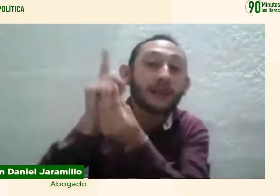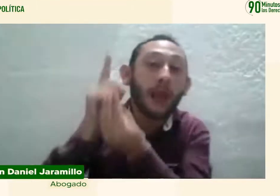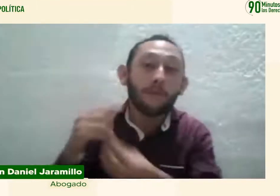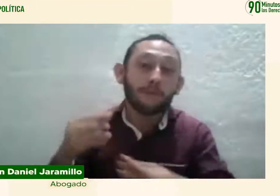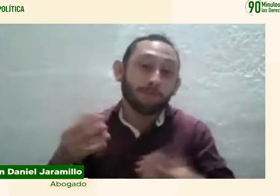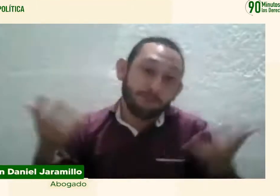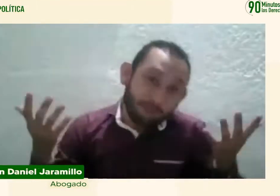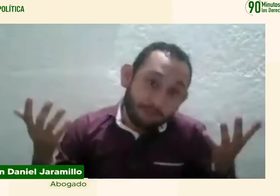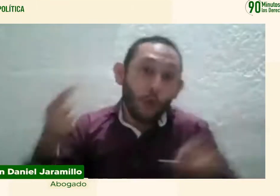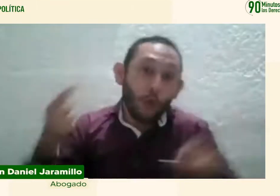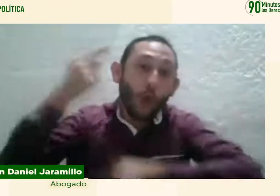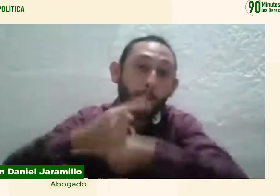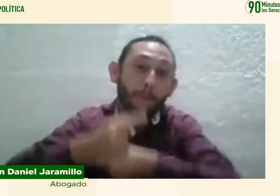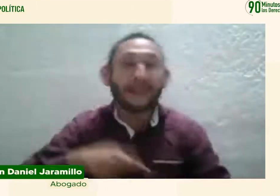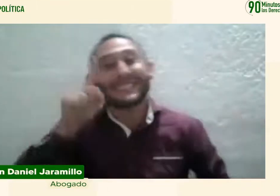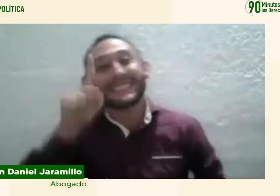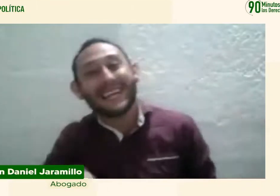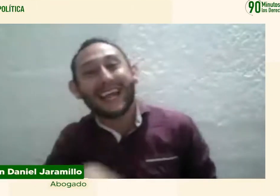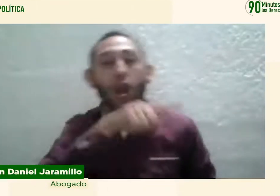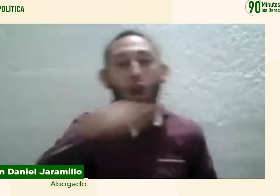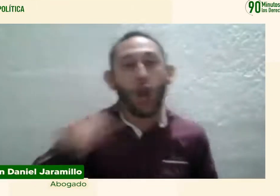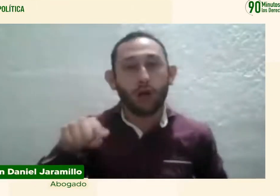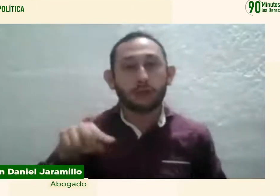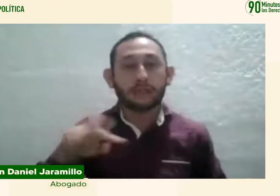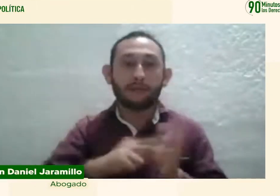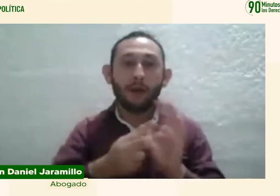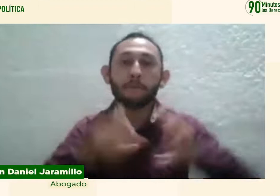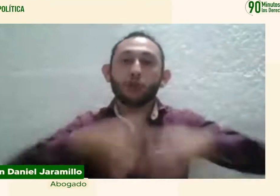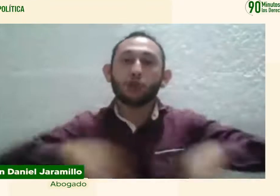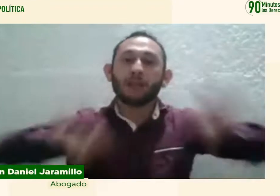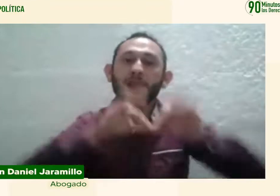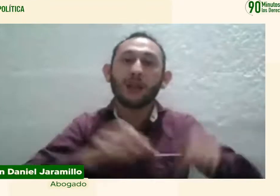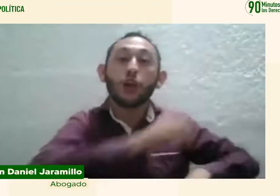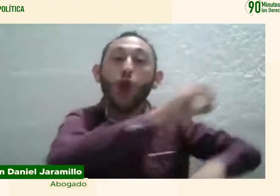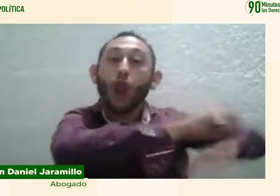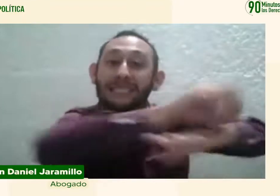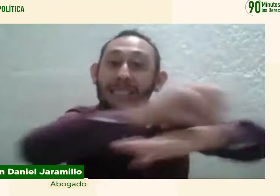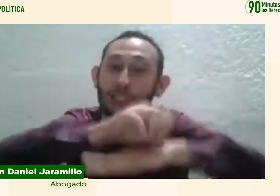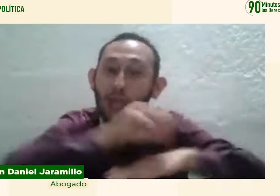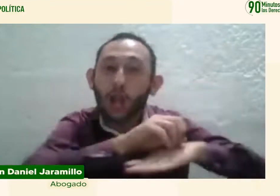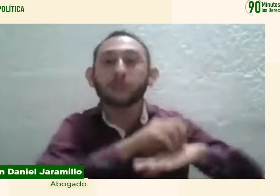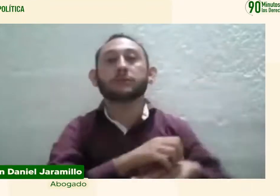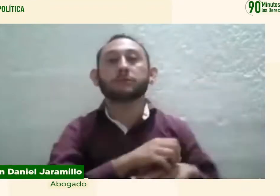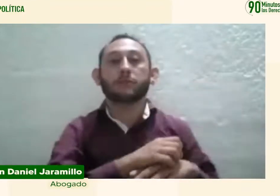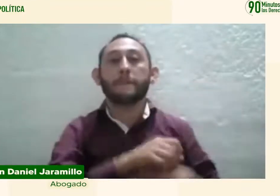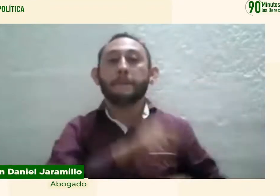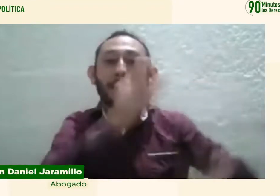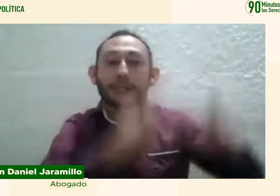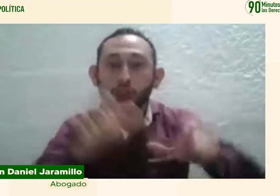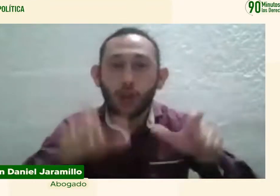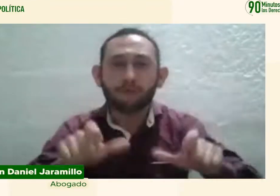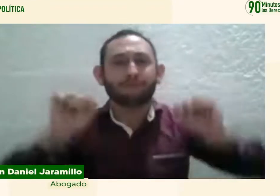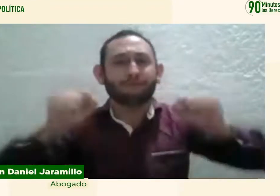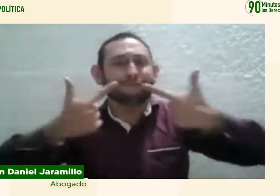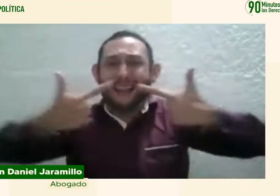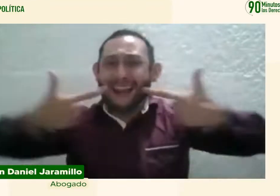procesos se lleven a cabo realmente y que estos políticos cumplan o no y si cumplen o no pues que las organizaciones